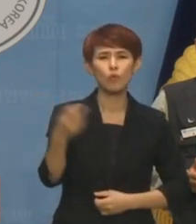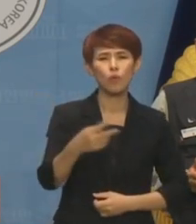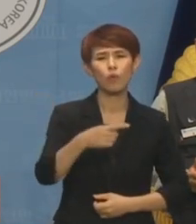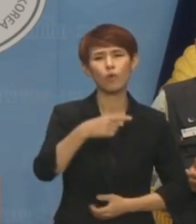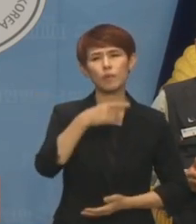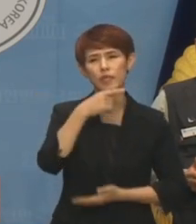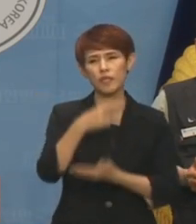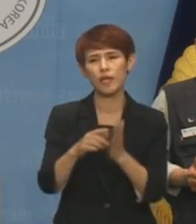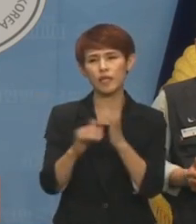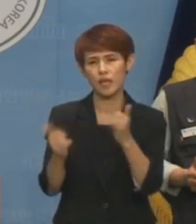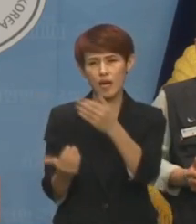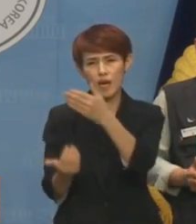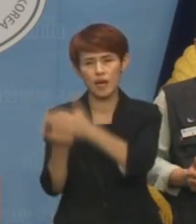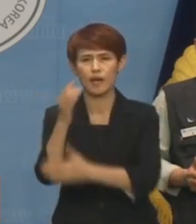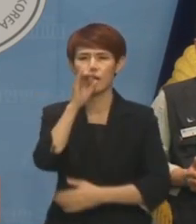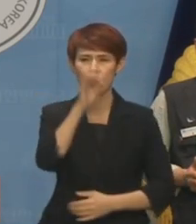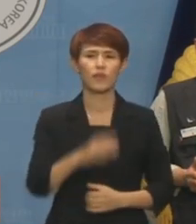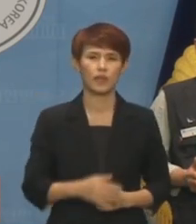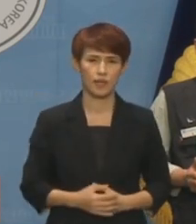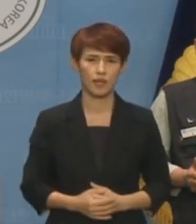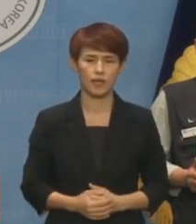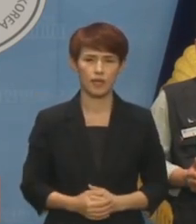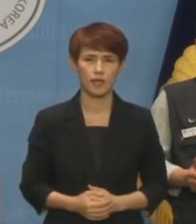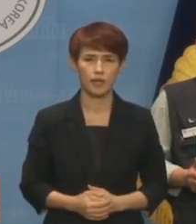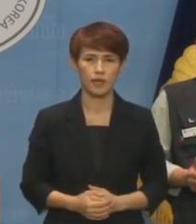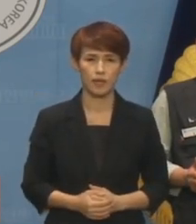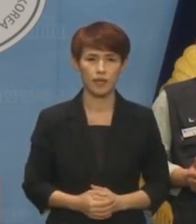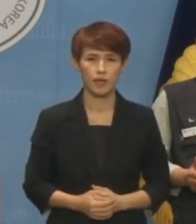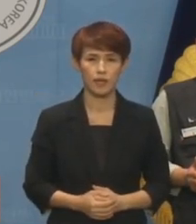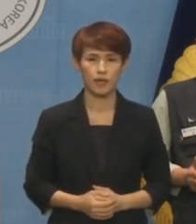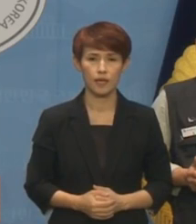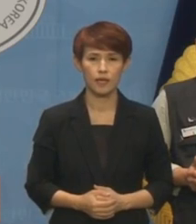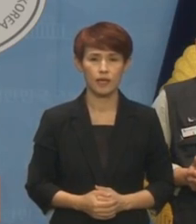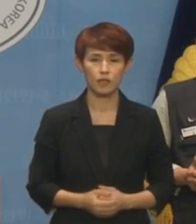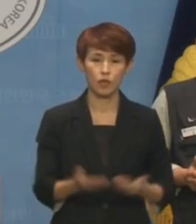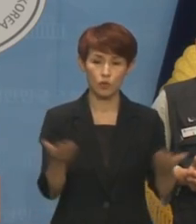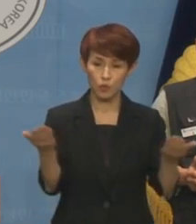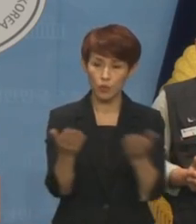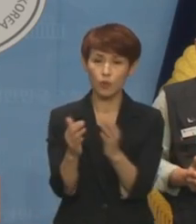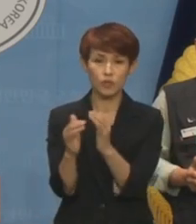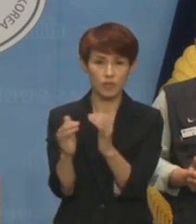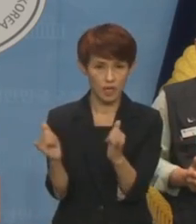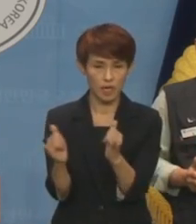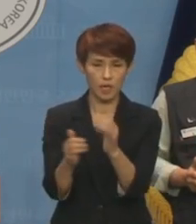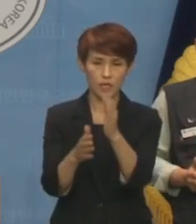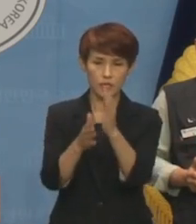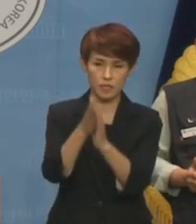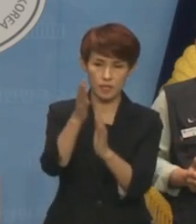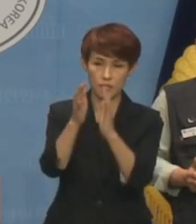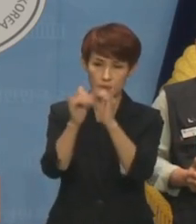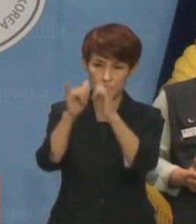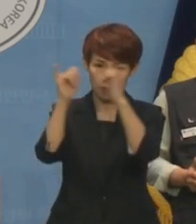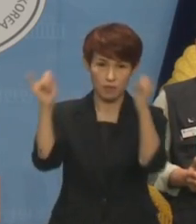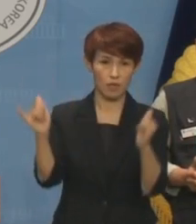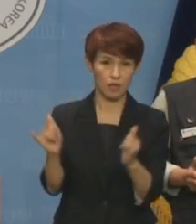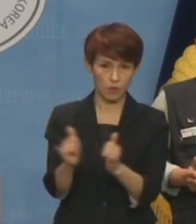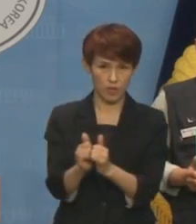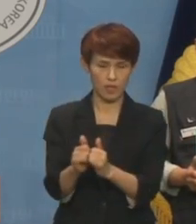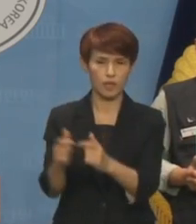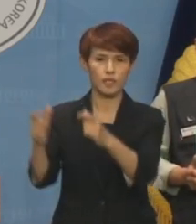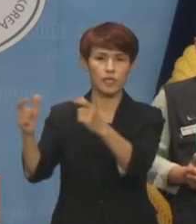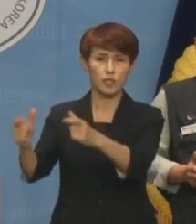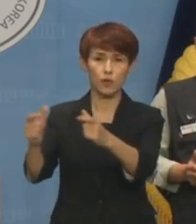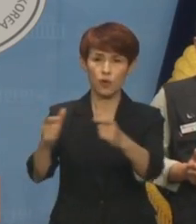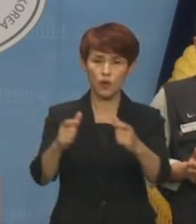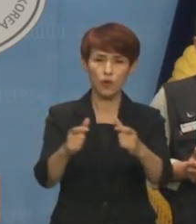발생하는 방식이어서는 안 된다. 그런 의미에서 당사자인 노동자 그리고 시민사회 그리고 지역에